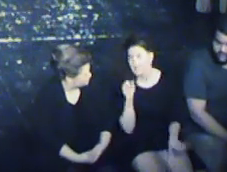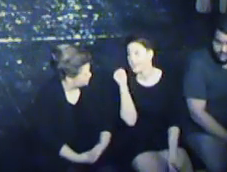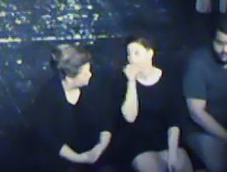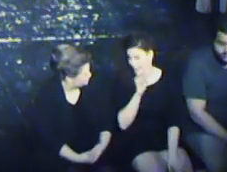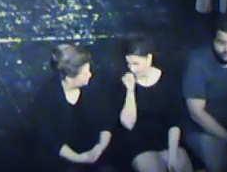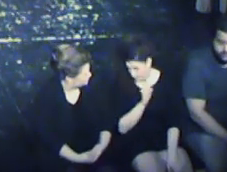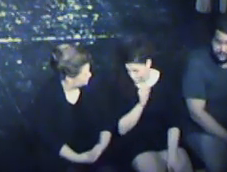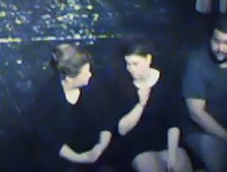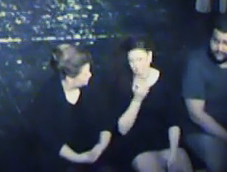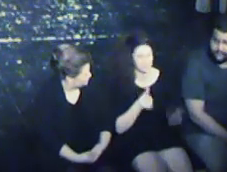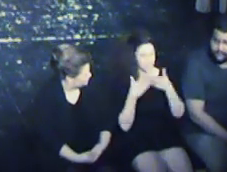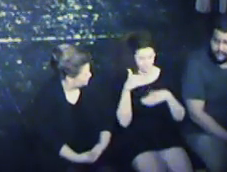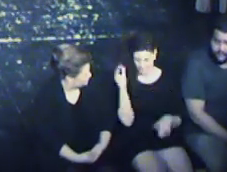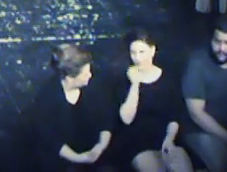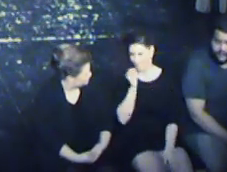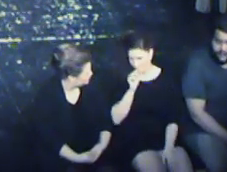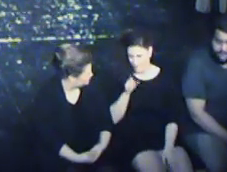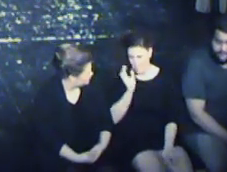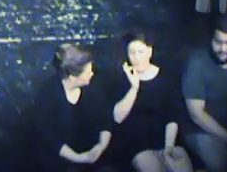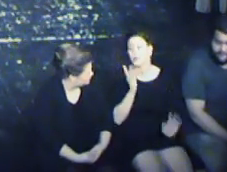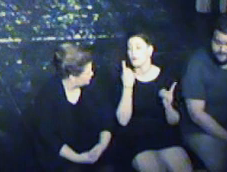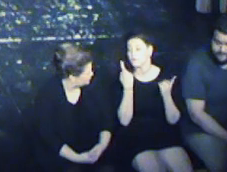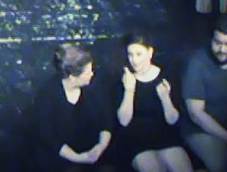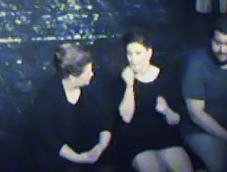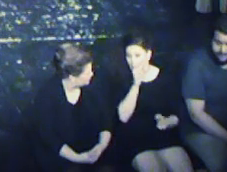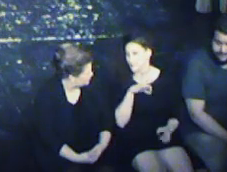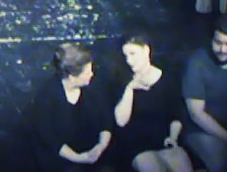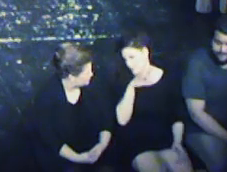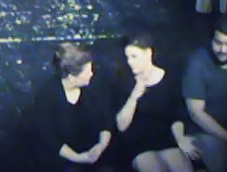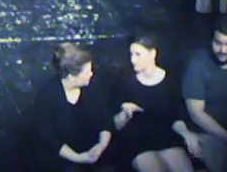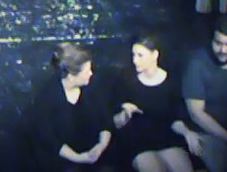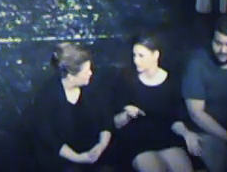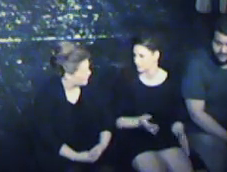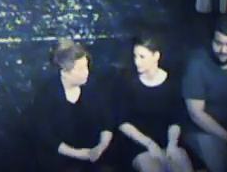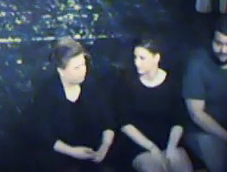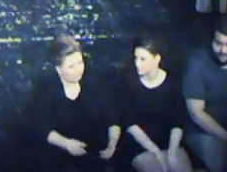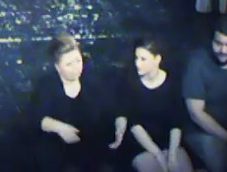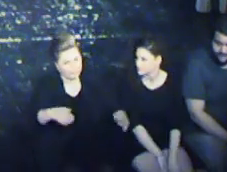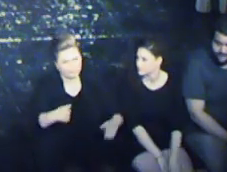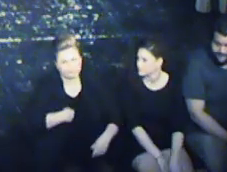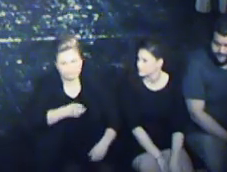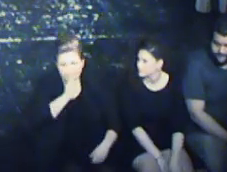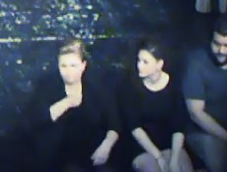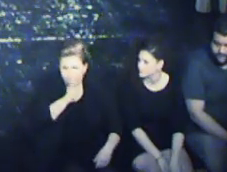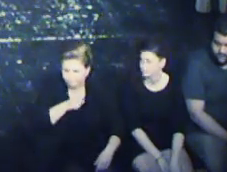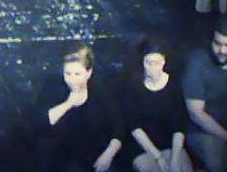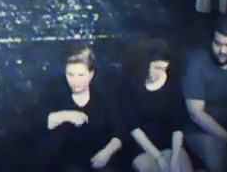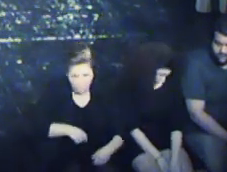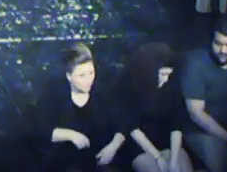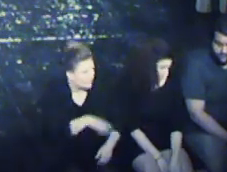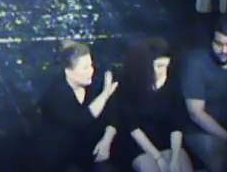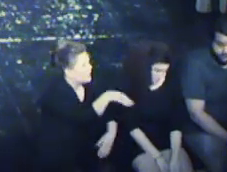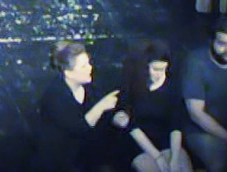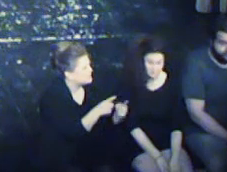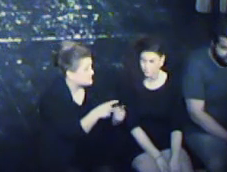Titatana cantaba. Y además la tiene que cantar alegre. Buf, pero eso es muy difícil.